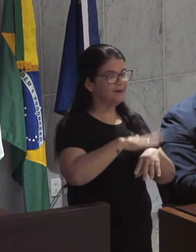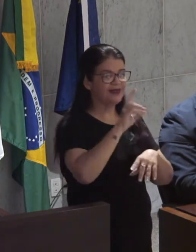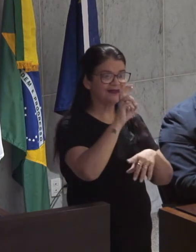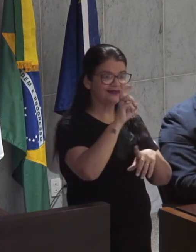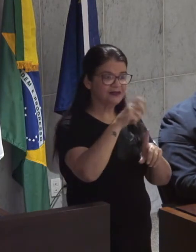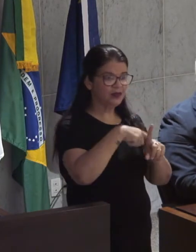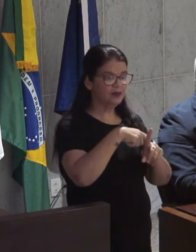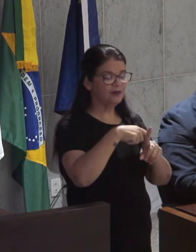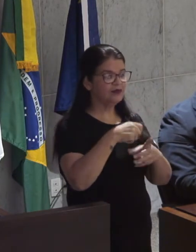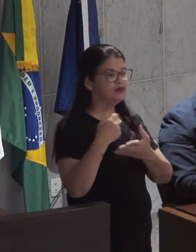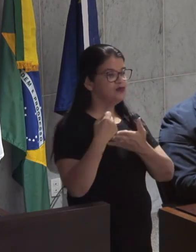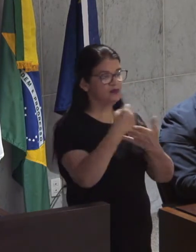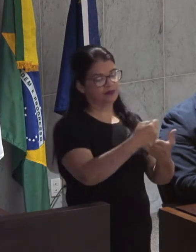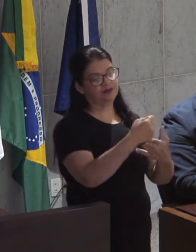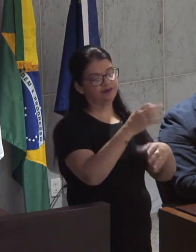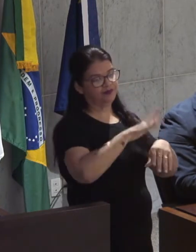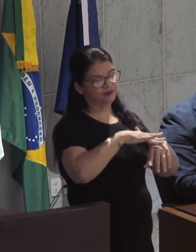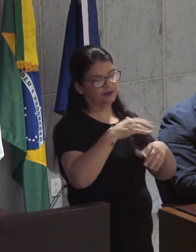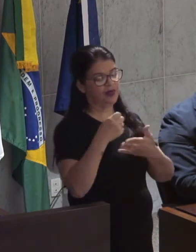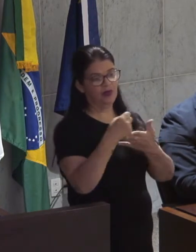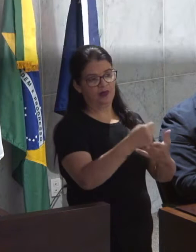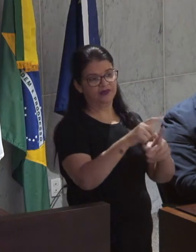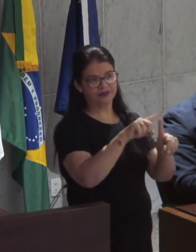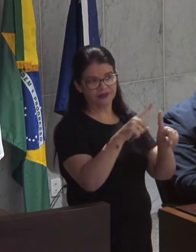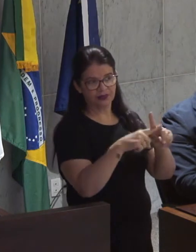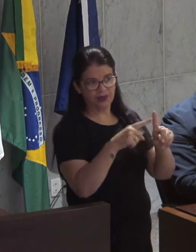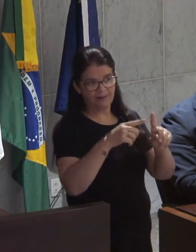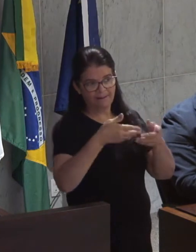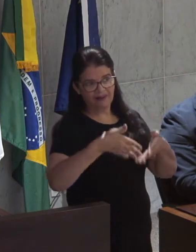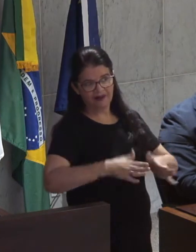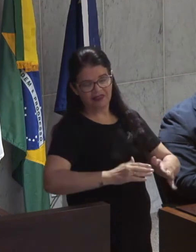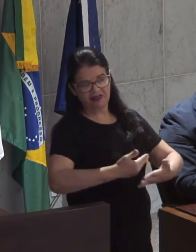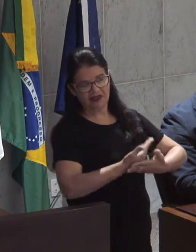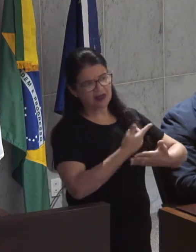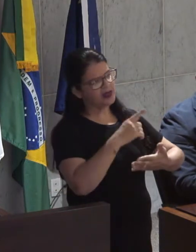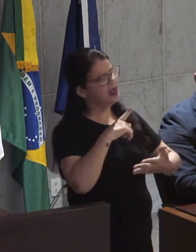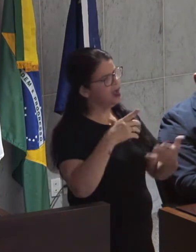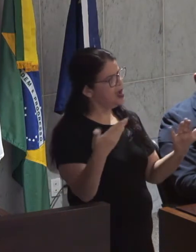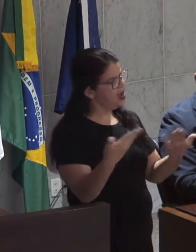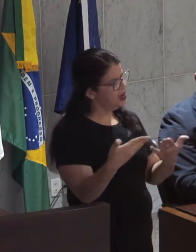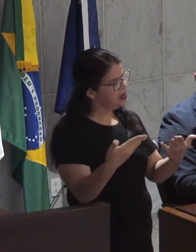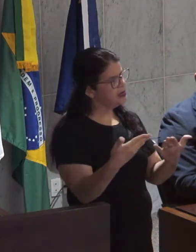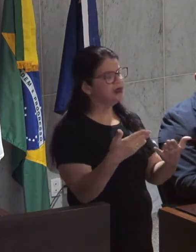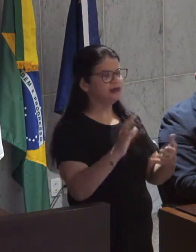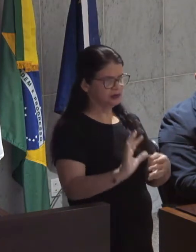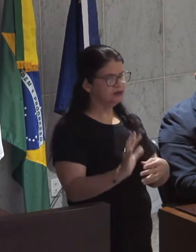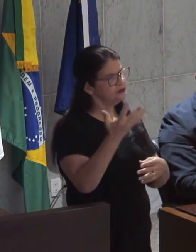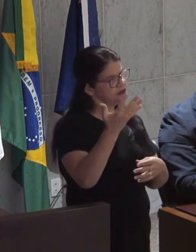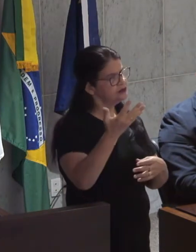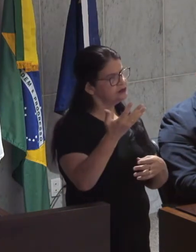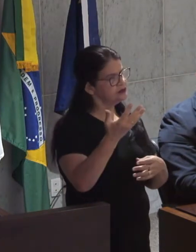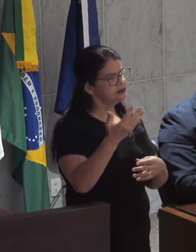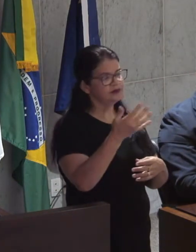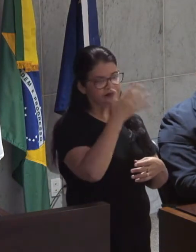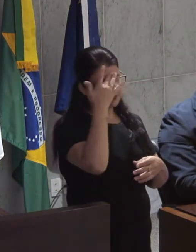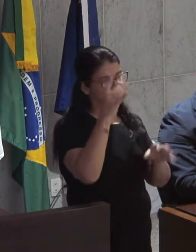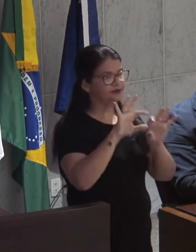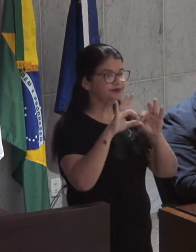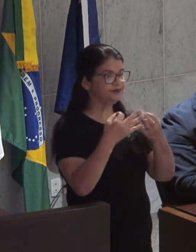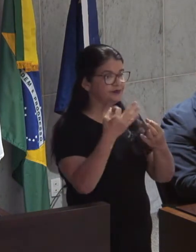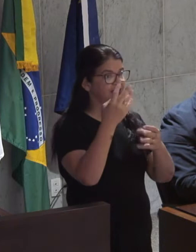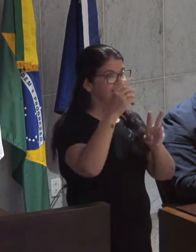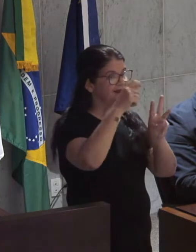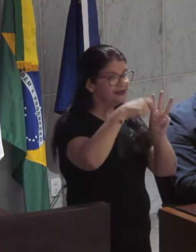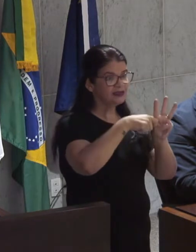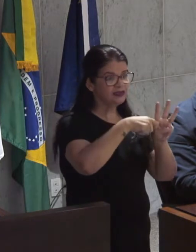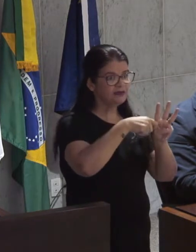para um auxílio doença e um auxílio maternidade. Né? Eu mesmo tenho agora mesmo estou passando por isso. Gente na família que já vai fazer